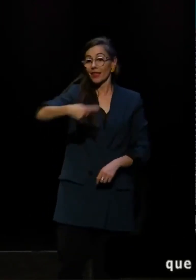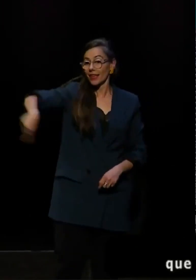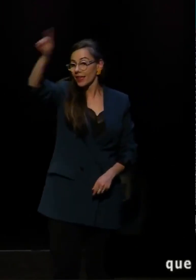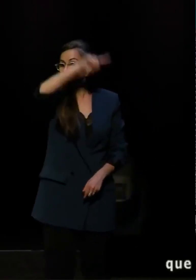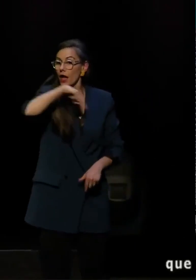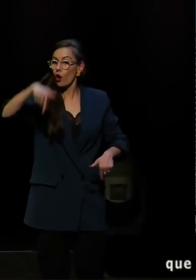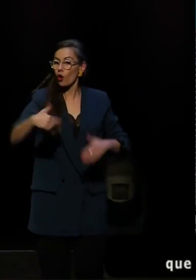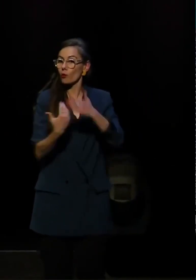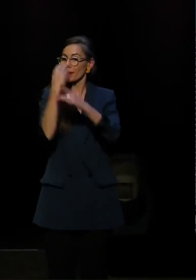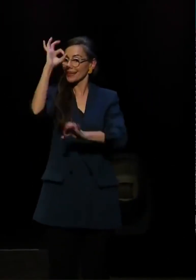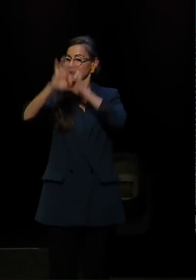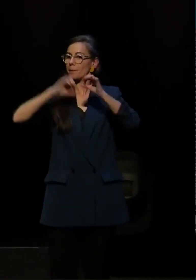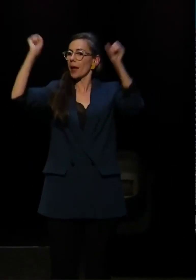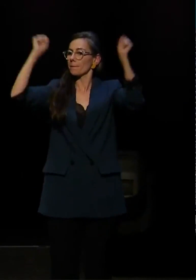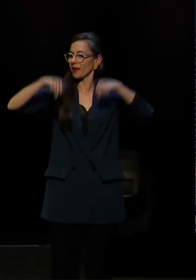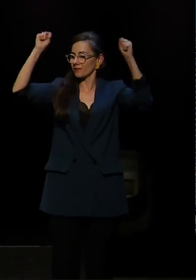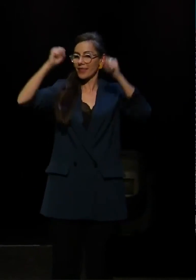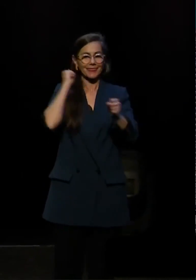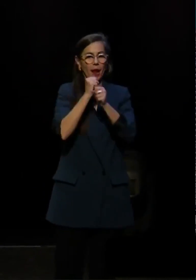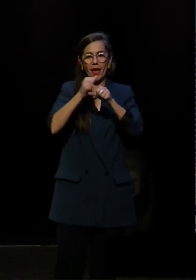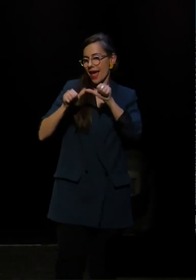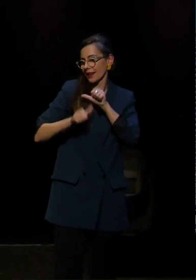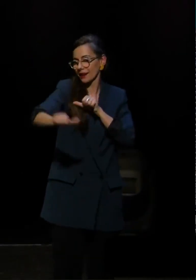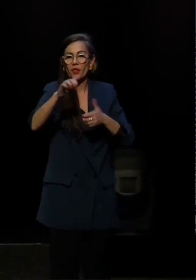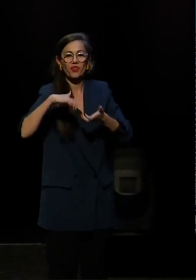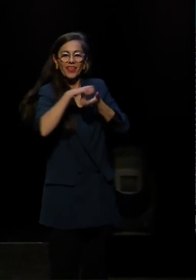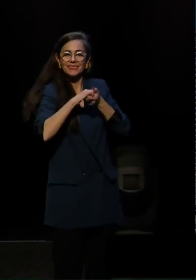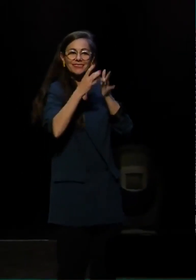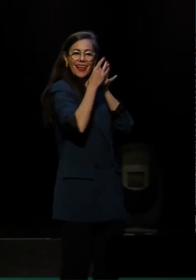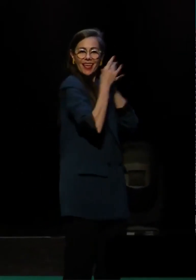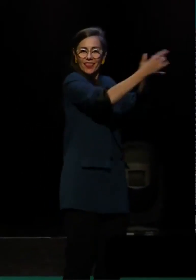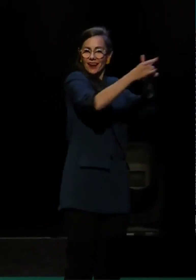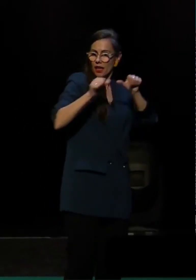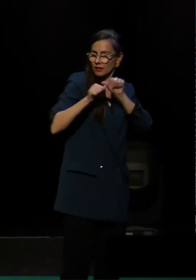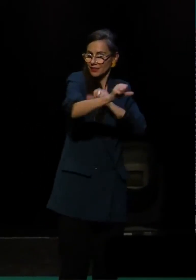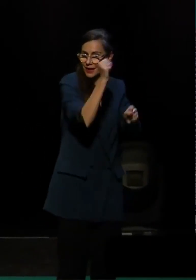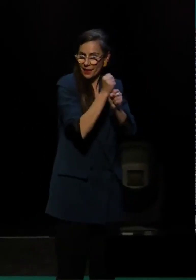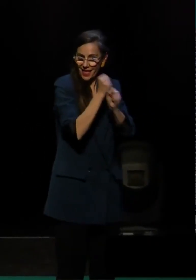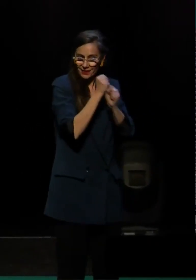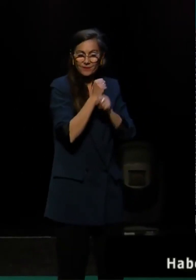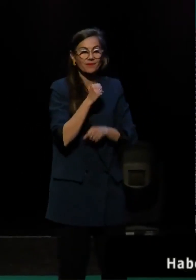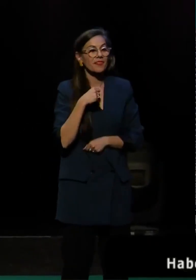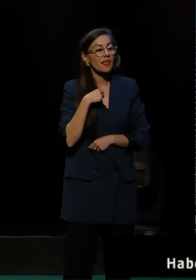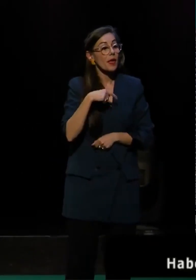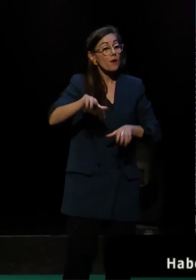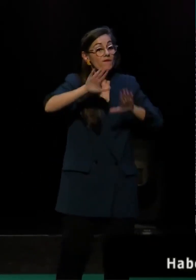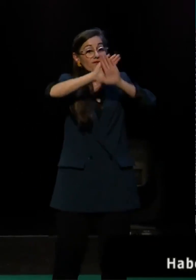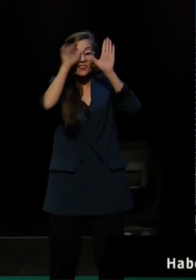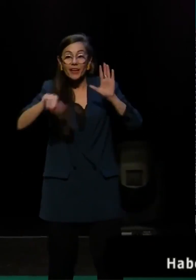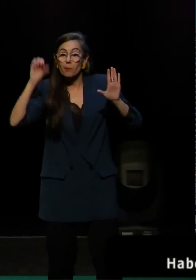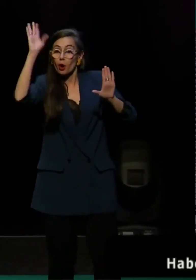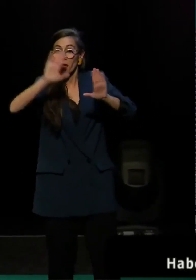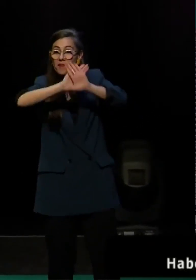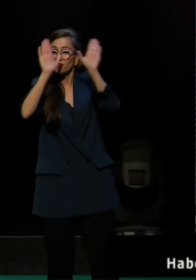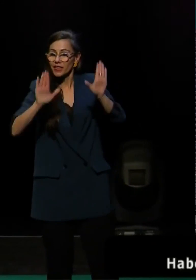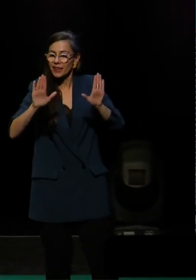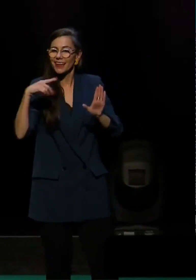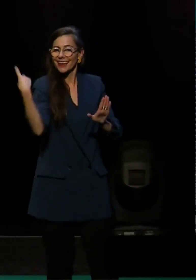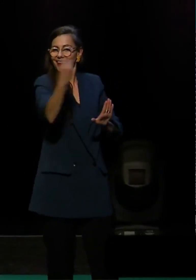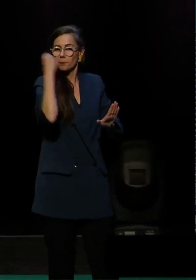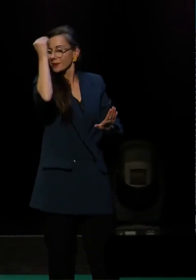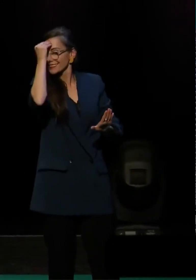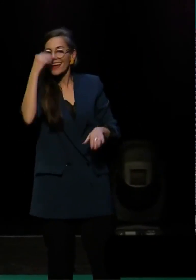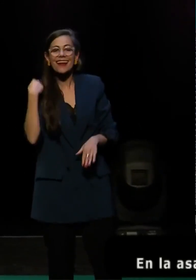habéis visto el vídeo, ¿no? En la Asamblea esta mañana se ha aprobado las líneas de trabajo que va a liderar